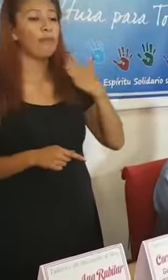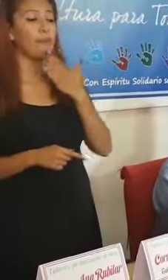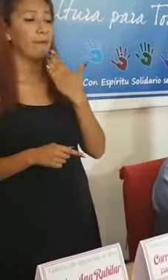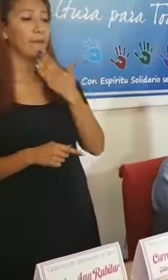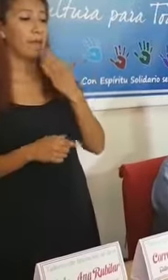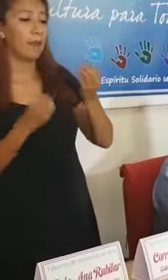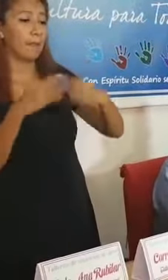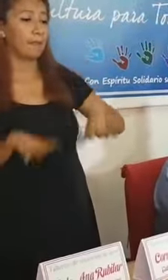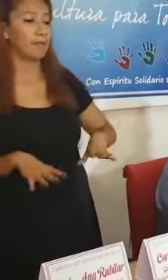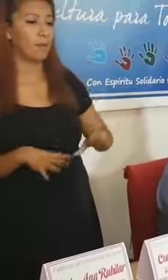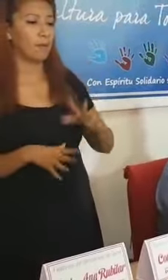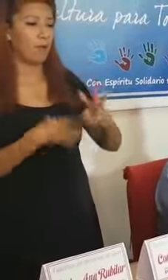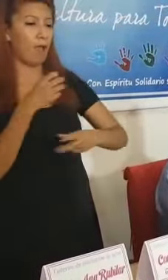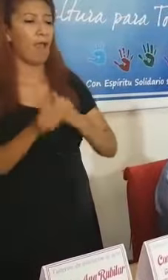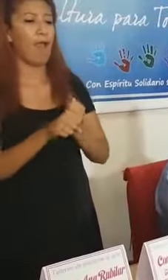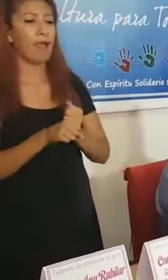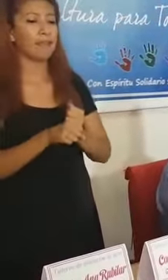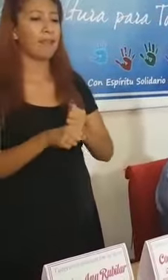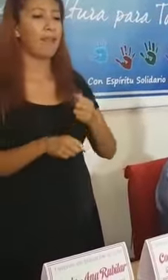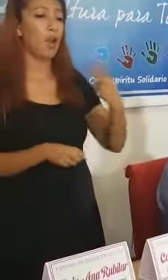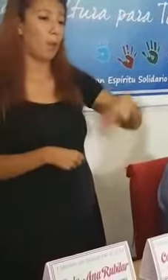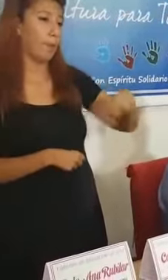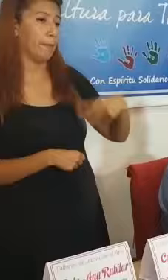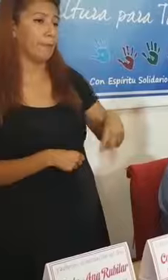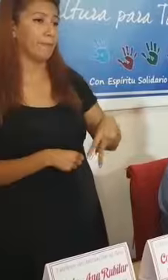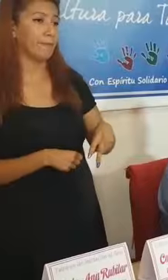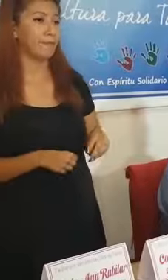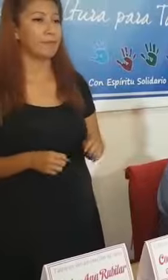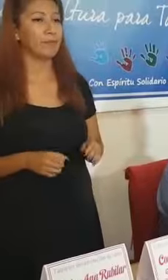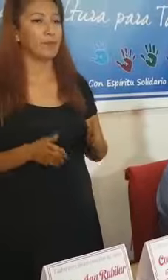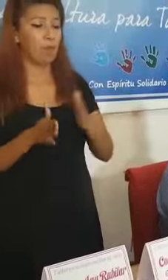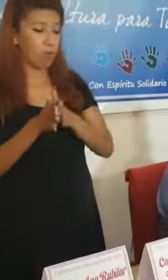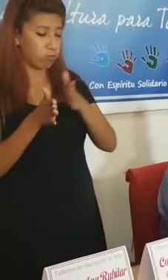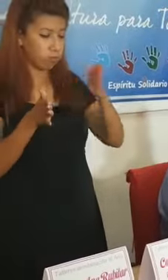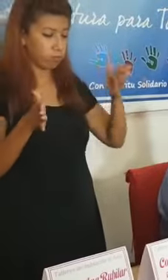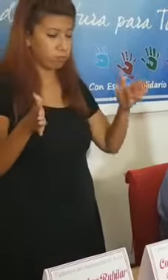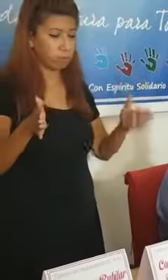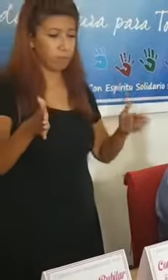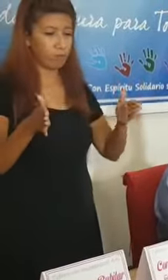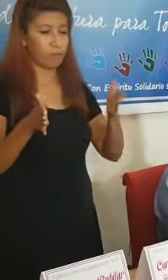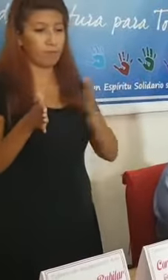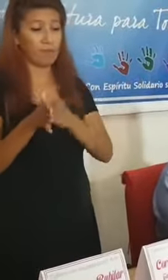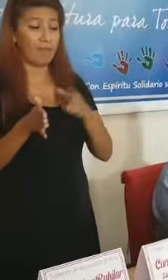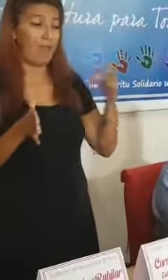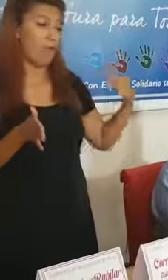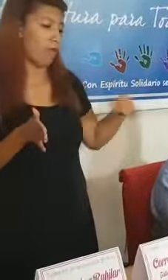ciclo electivo y no paramos hasta noviembre. Así que ese es el plan de capacitación anual que tenemos hasta noviembre.